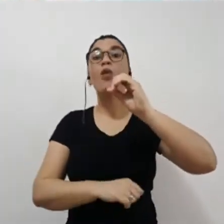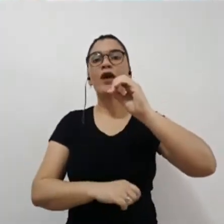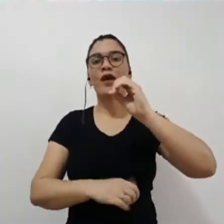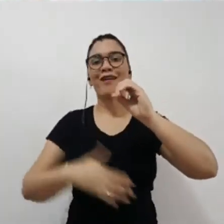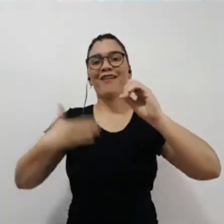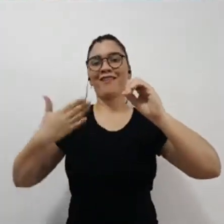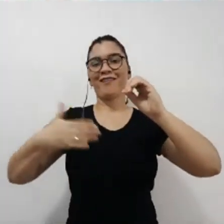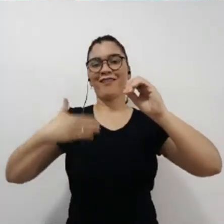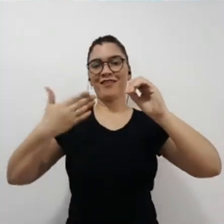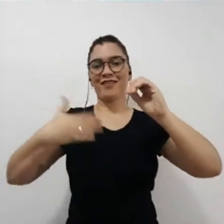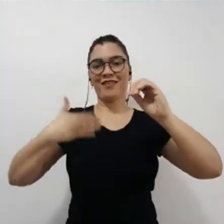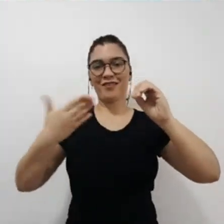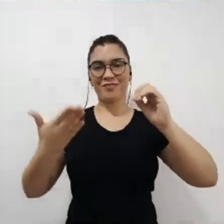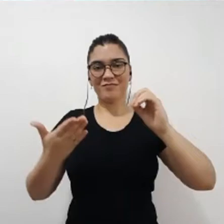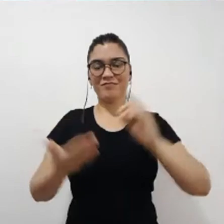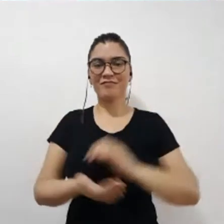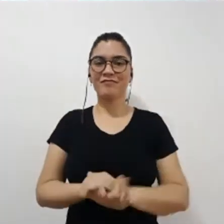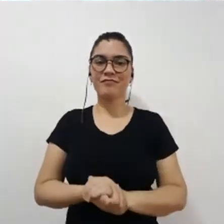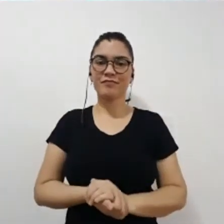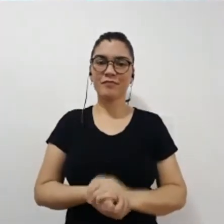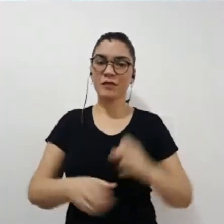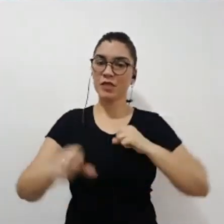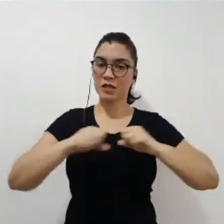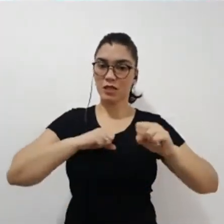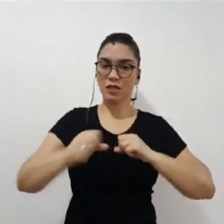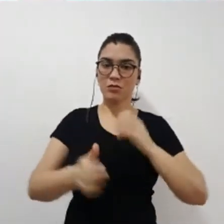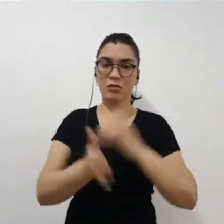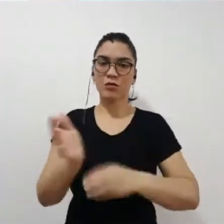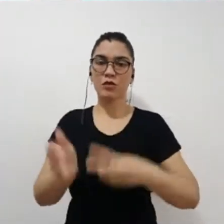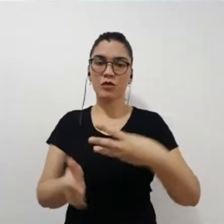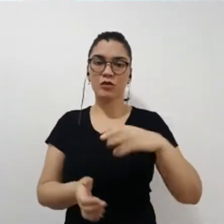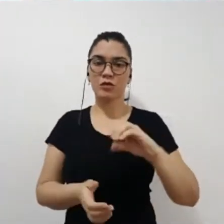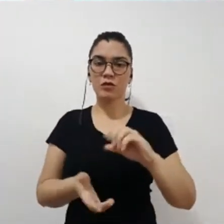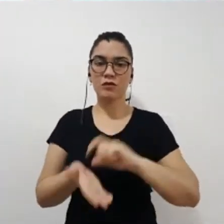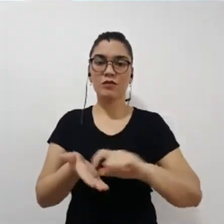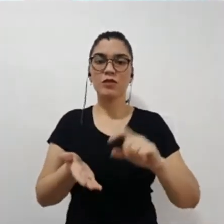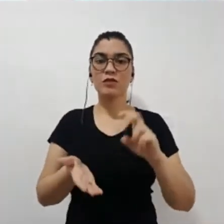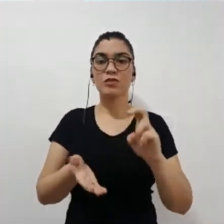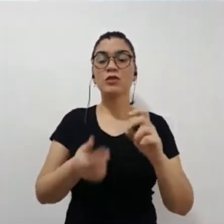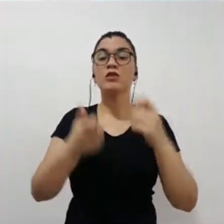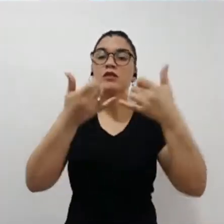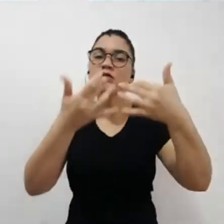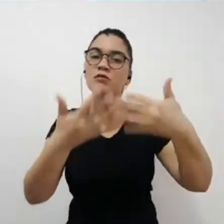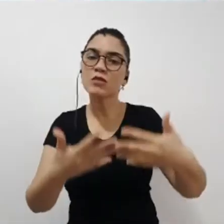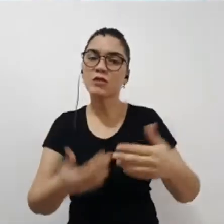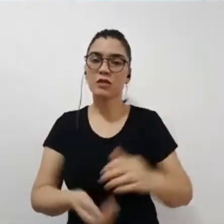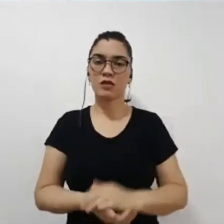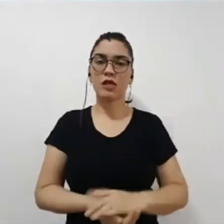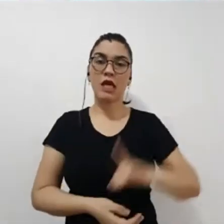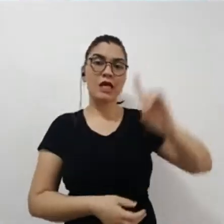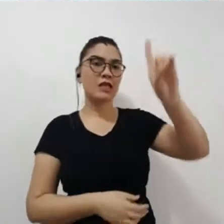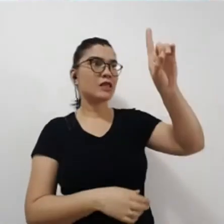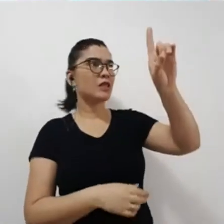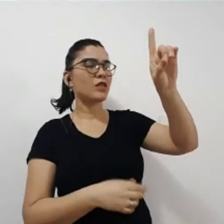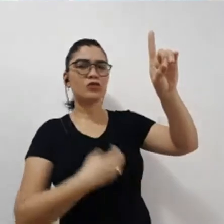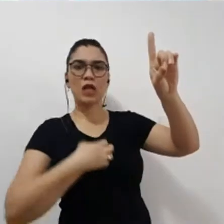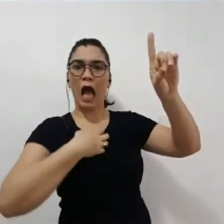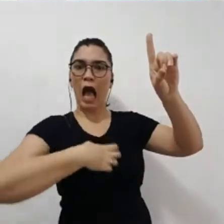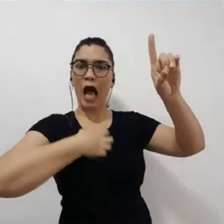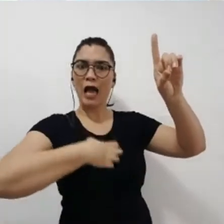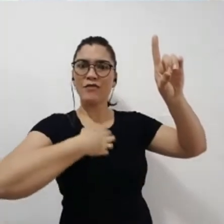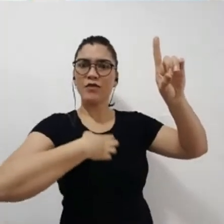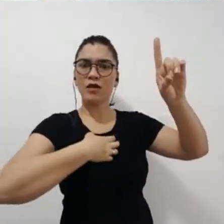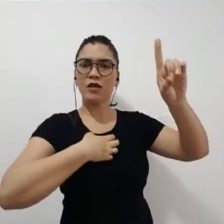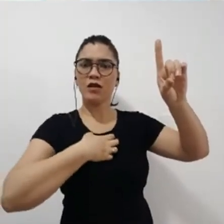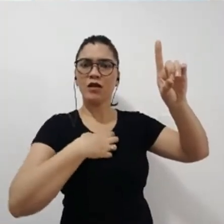Salmo capítulo 30, verso 5 diz assim: porque a sua ira dura só um momento. No seu